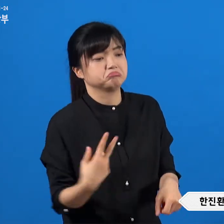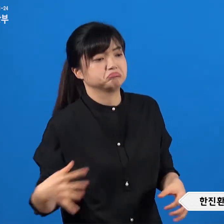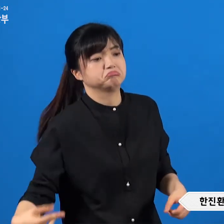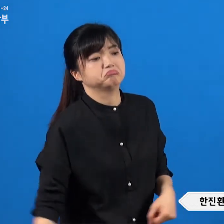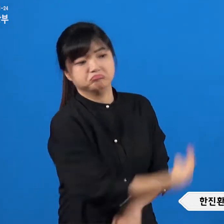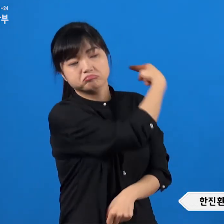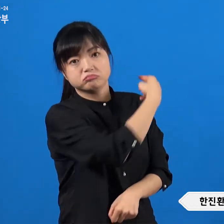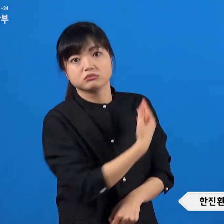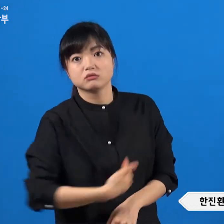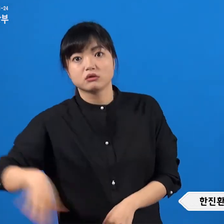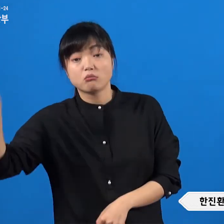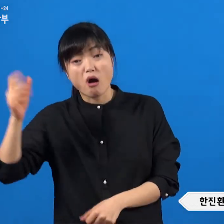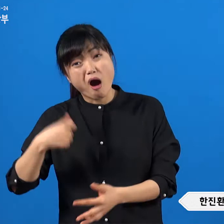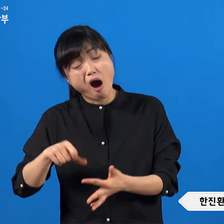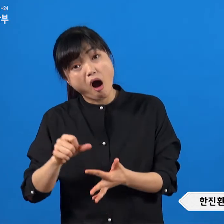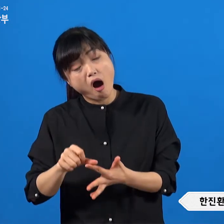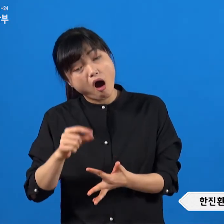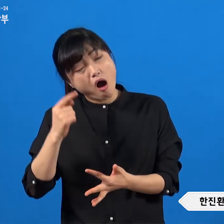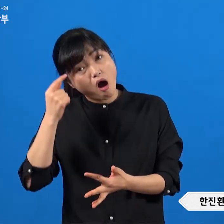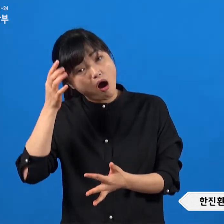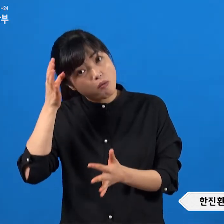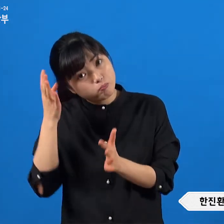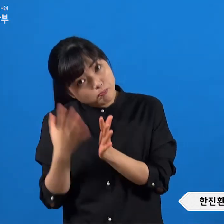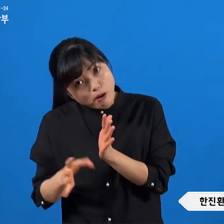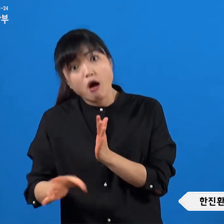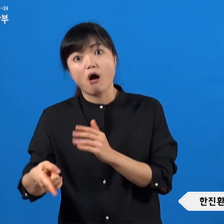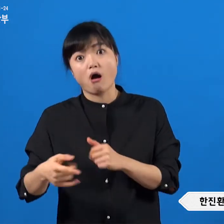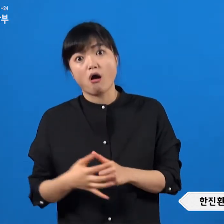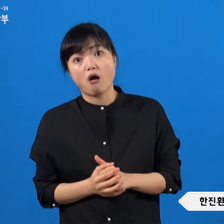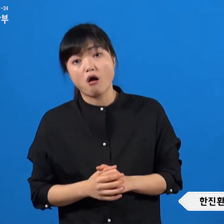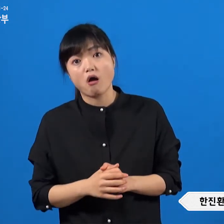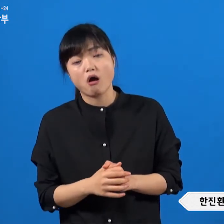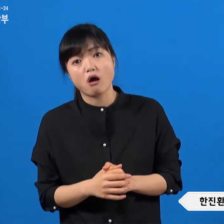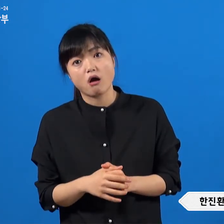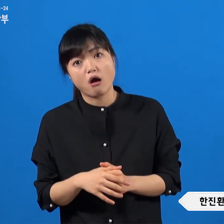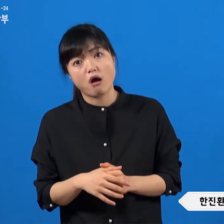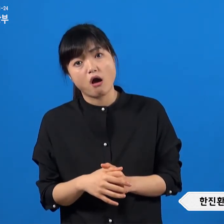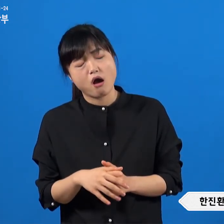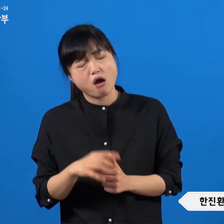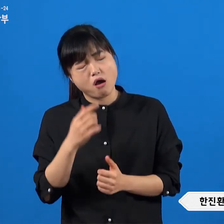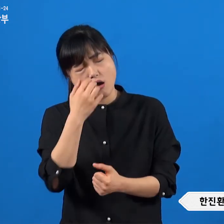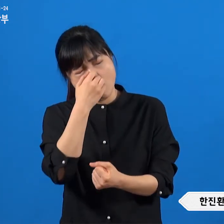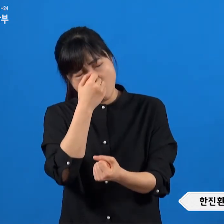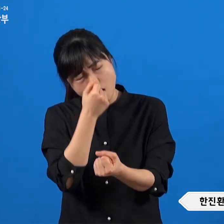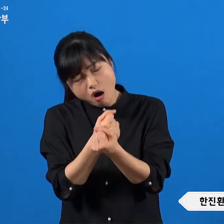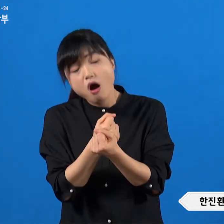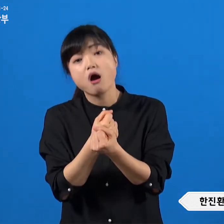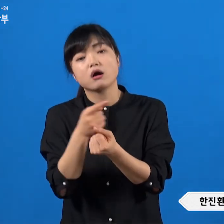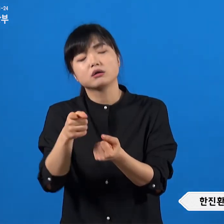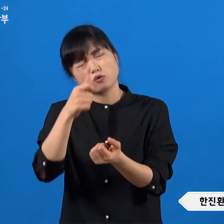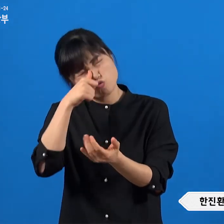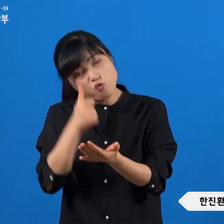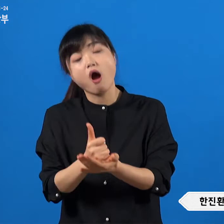아들이라는 작자가 어떻게 그럴 수 있습니까? 그 패역함이 진짜